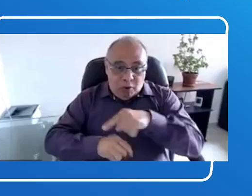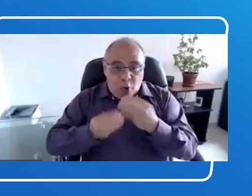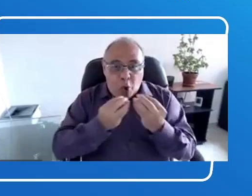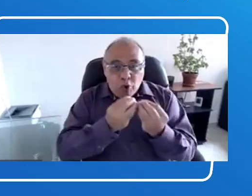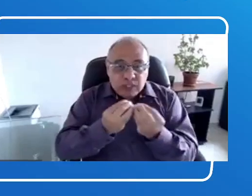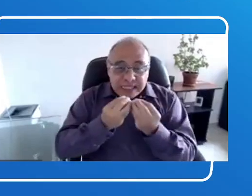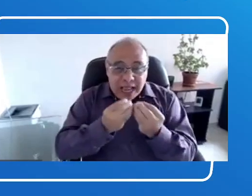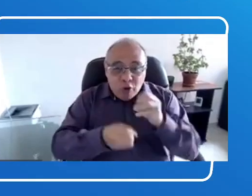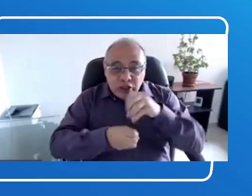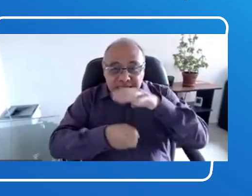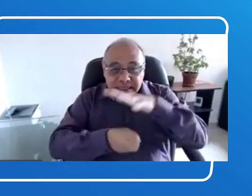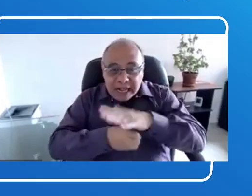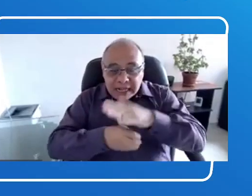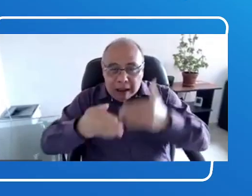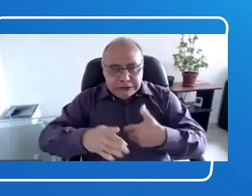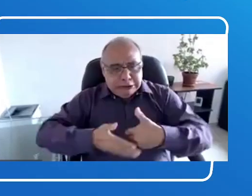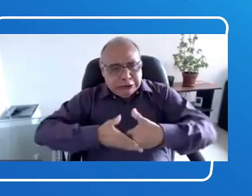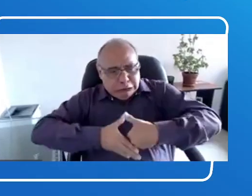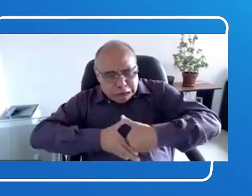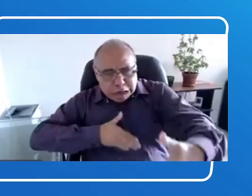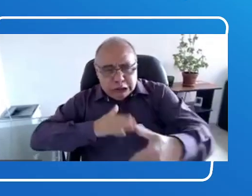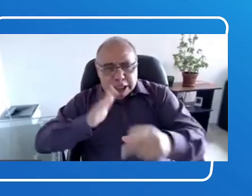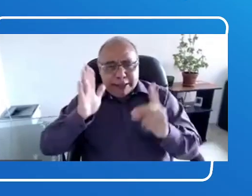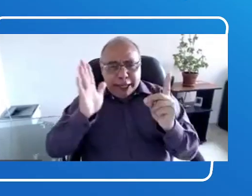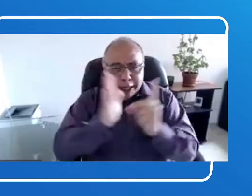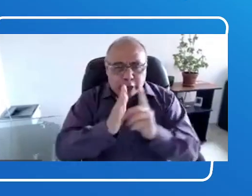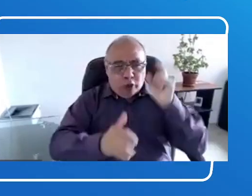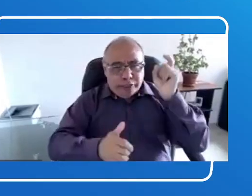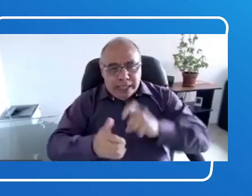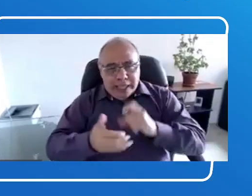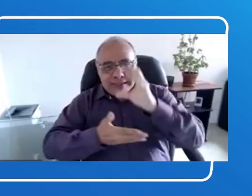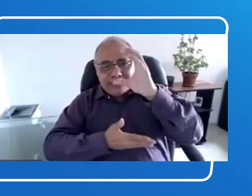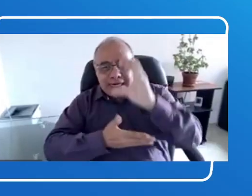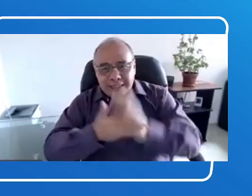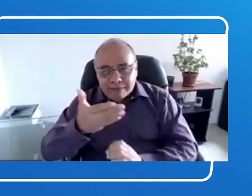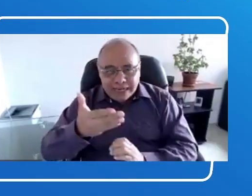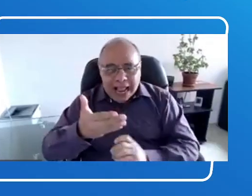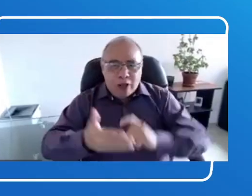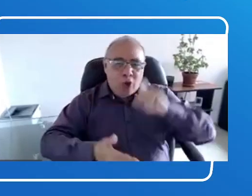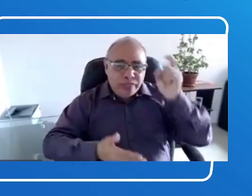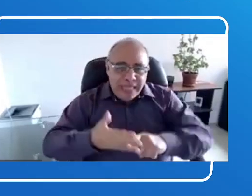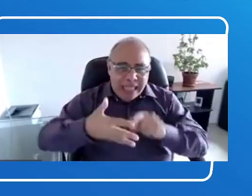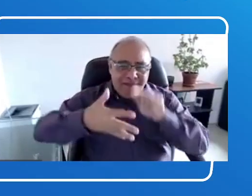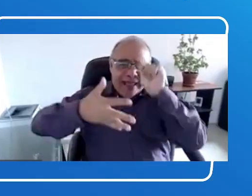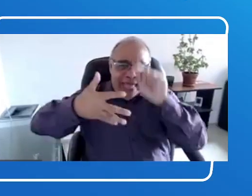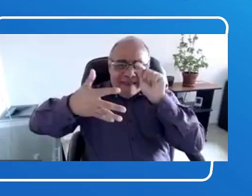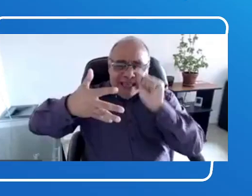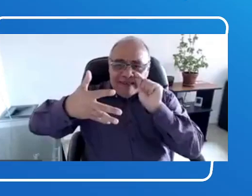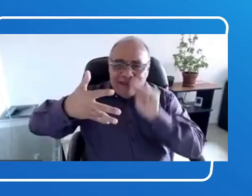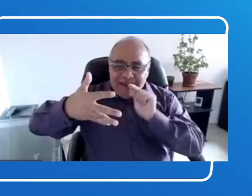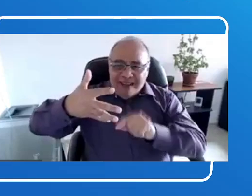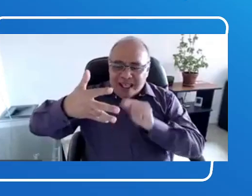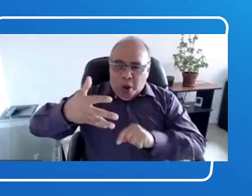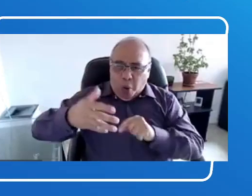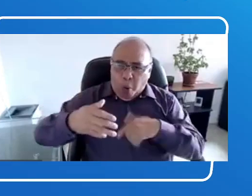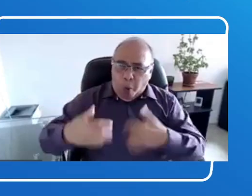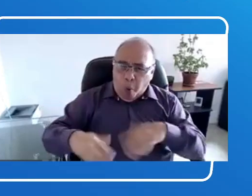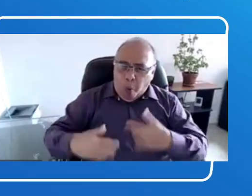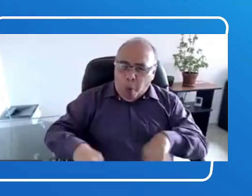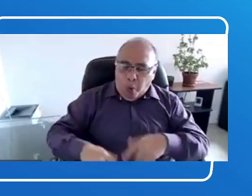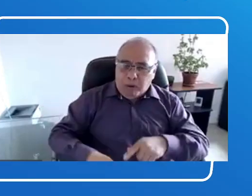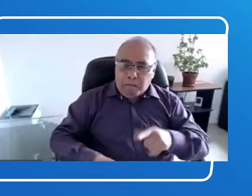la cédula, pero no se piden más cosas. En cambio, cuando hablamos acerca de